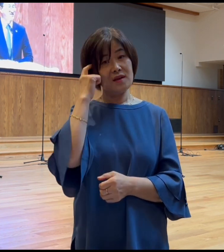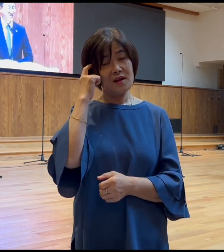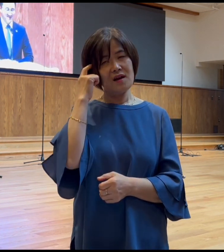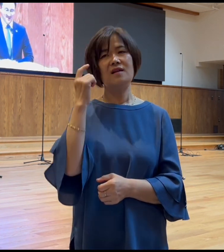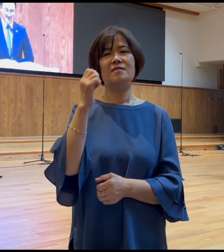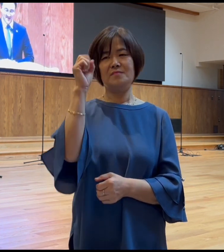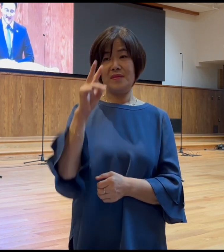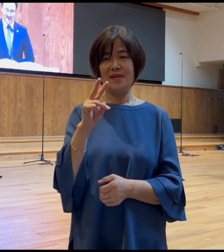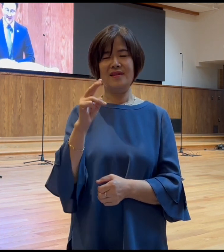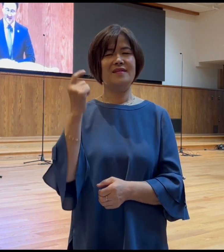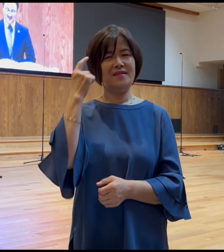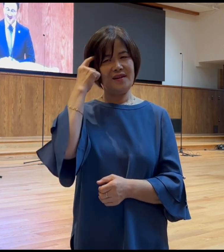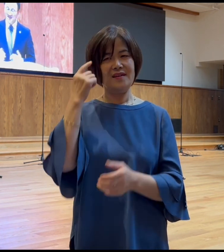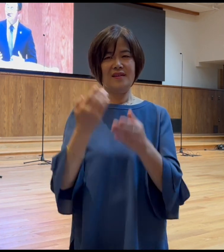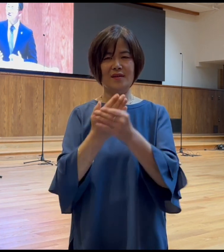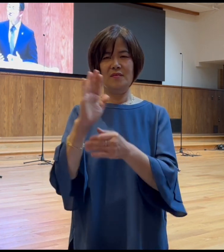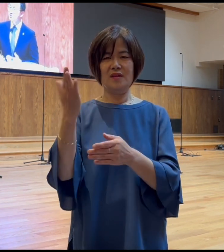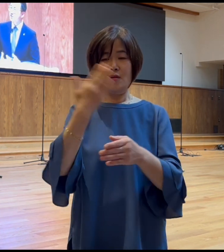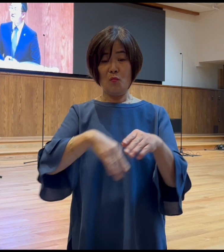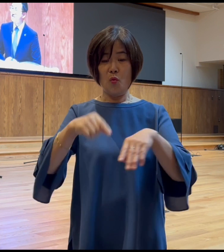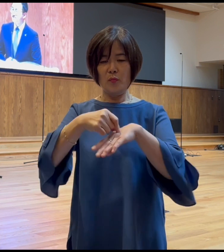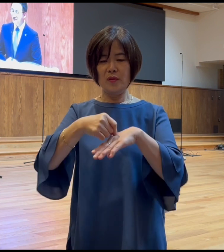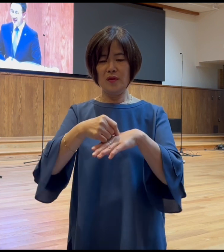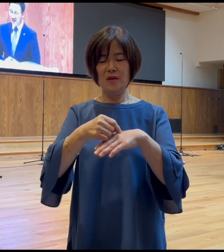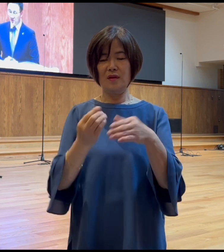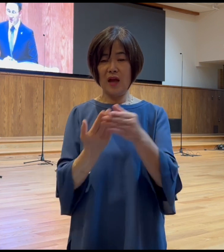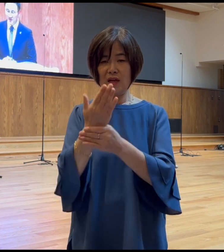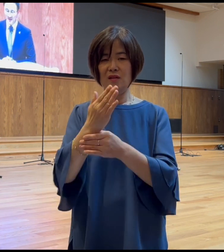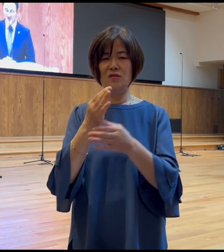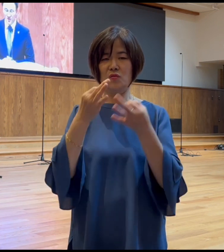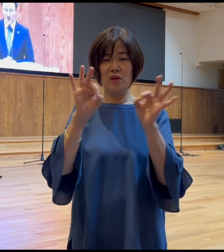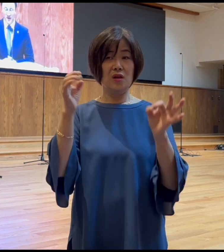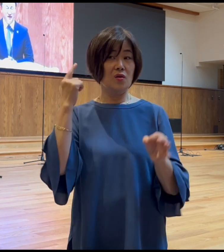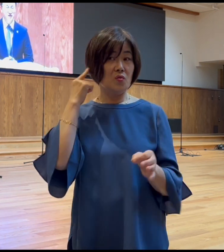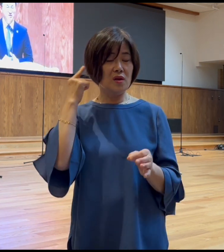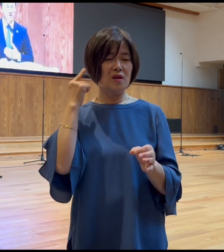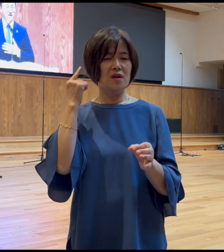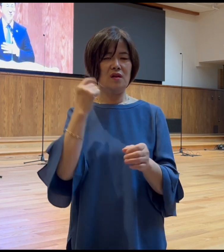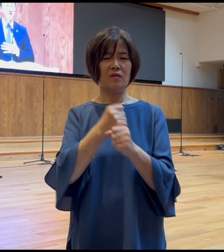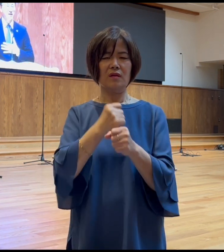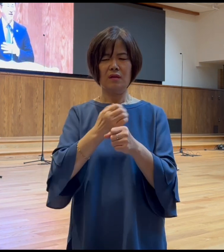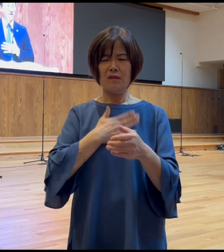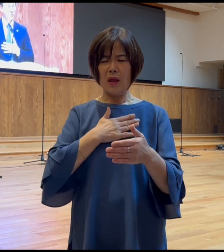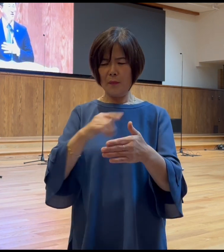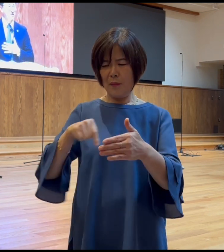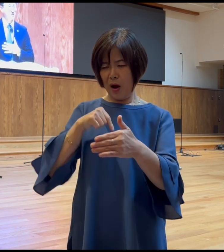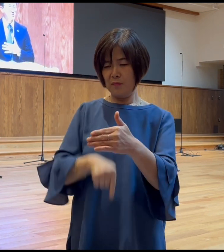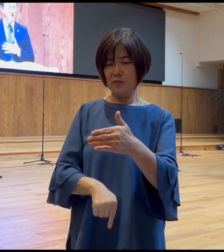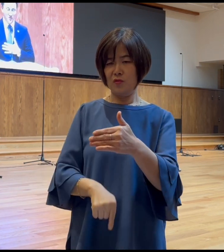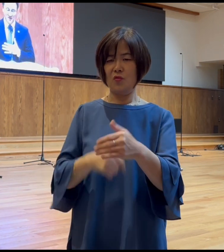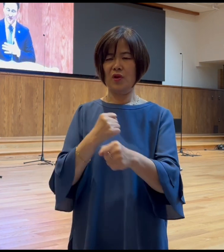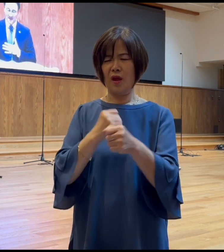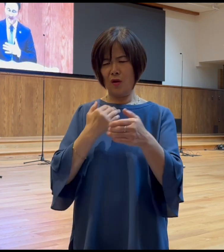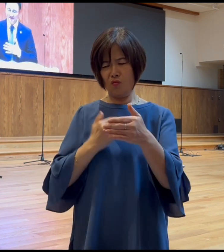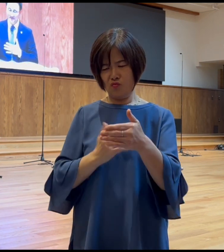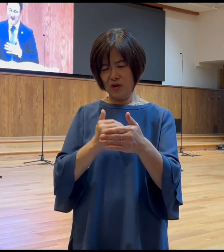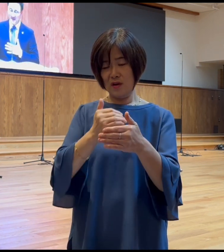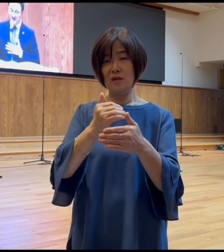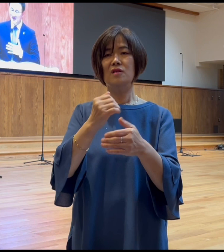빠르게 흘러가죠. 신체가 내는 소리, 귀로 들리는 소리 외에 우리 내면에 울리는 소리도